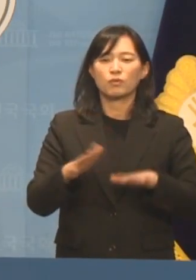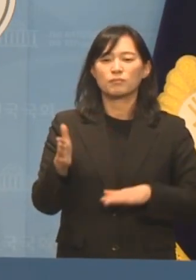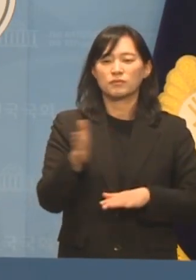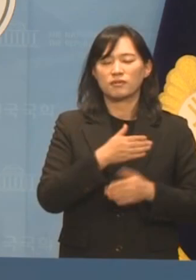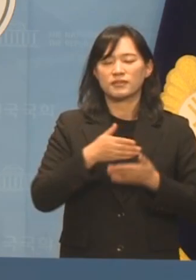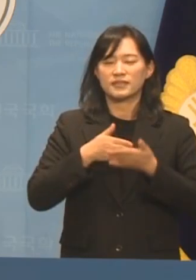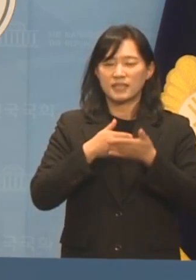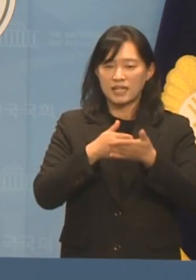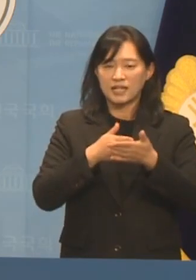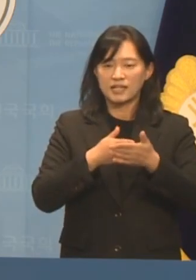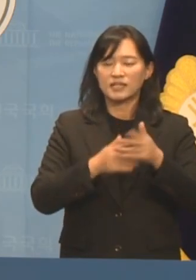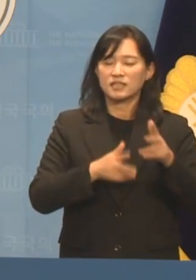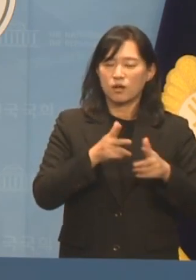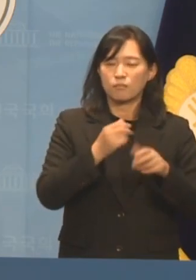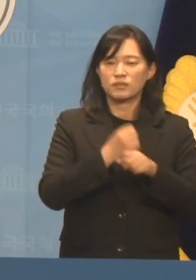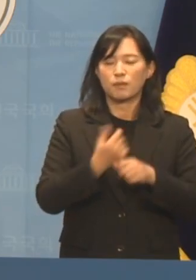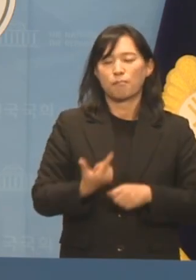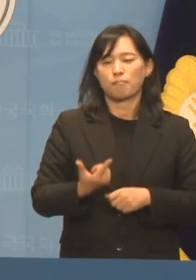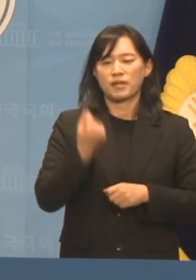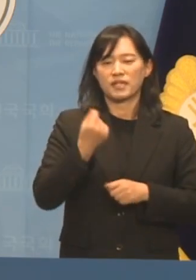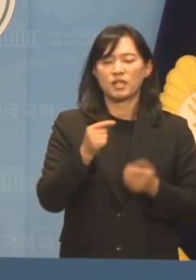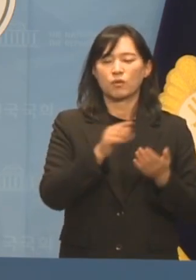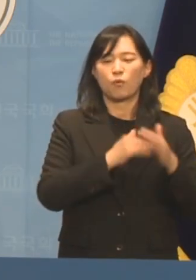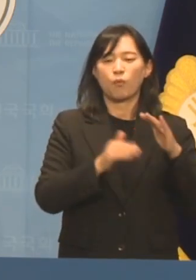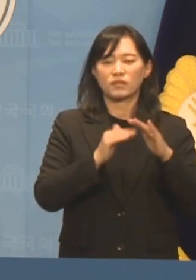사업을 시작해서 빠른 시일 내에 공식